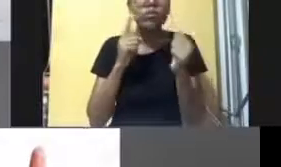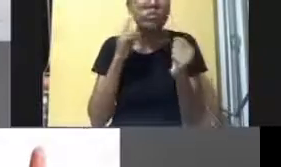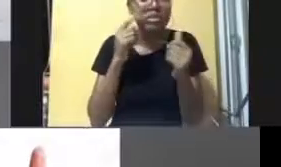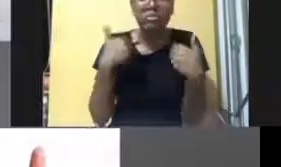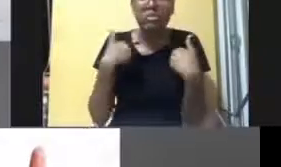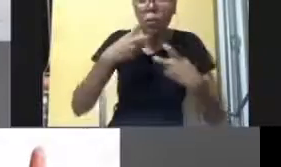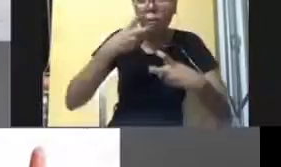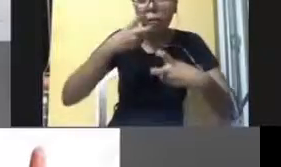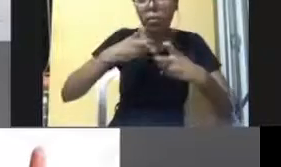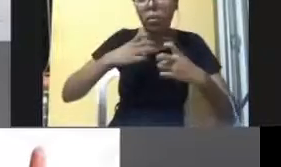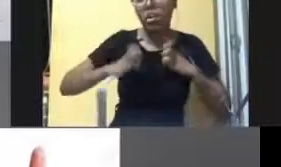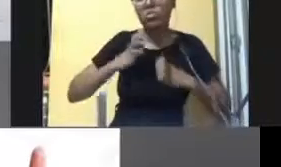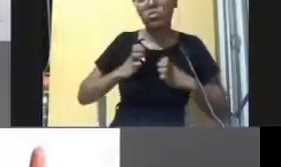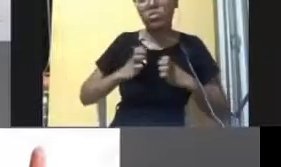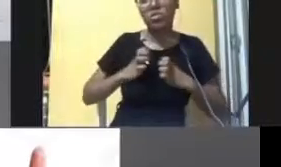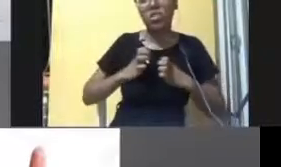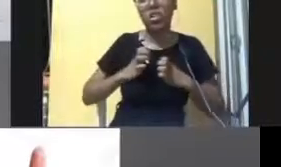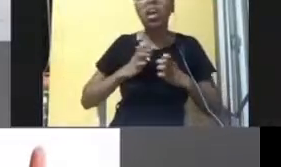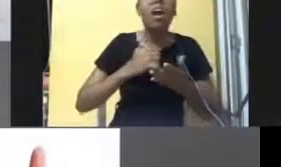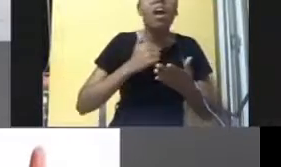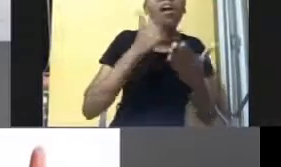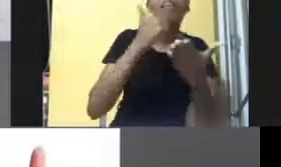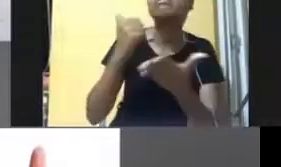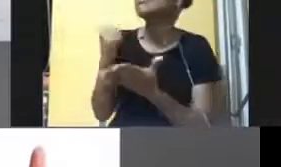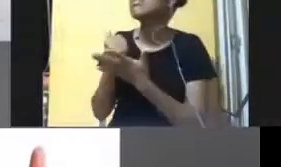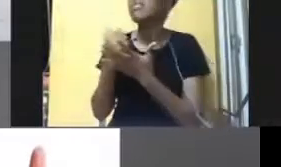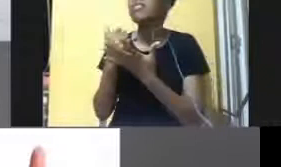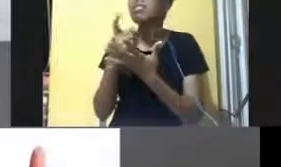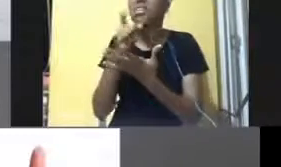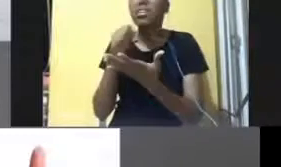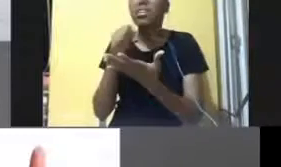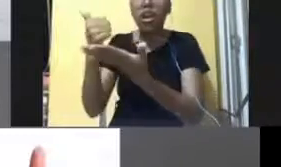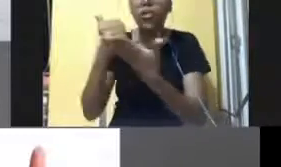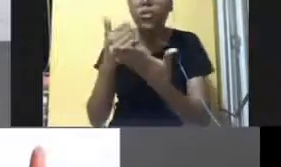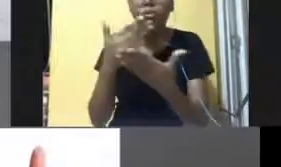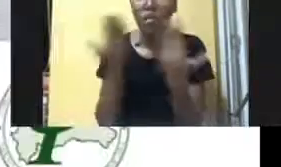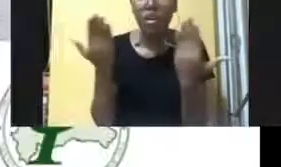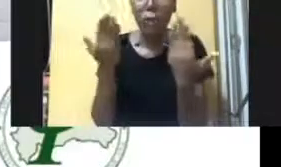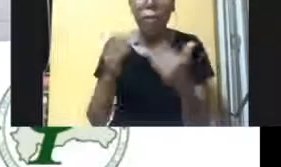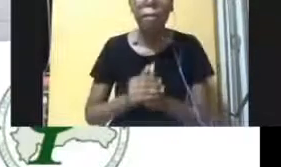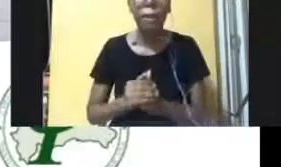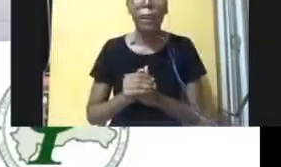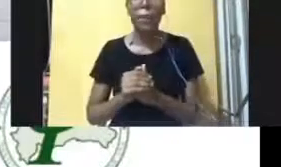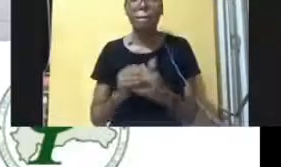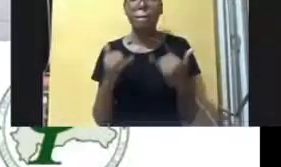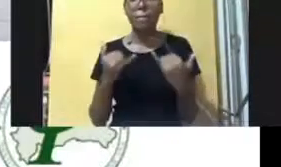para dónde coger. Entonces, les dejo con esto. Le paso a